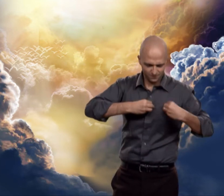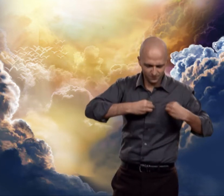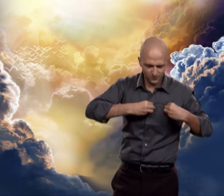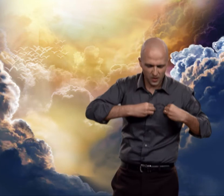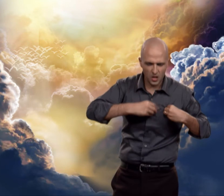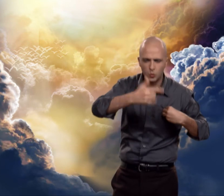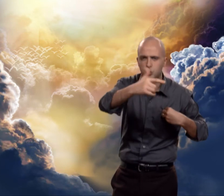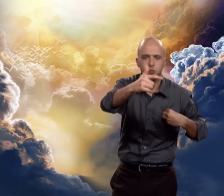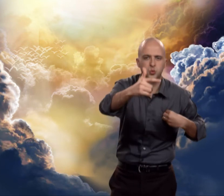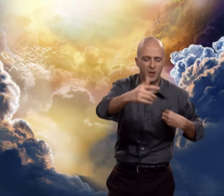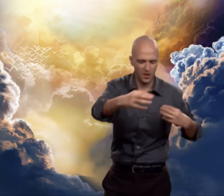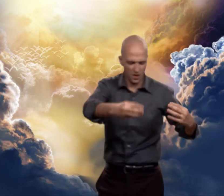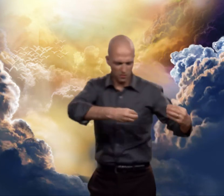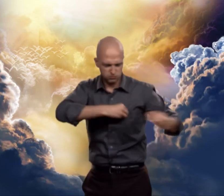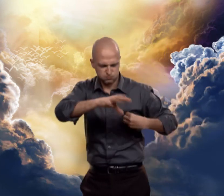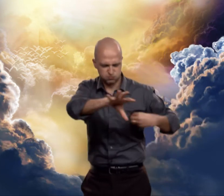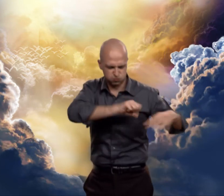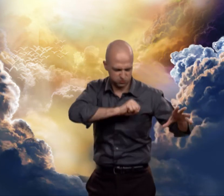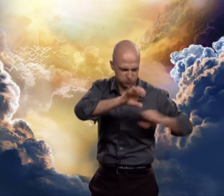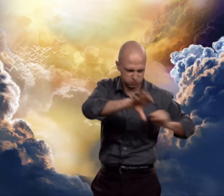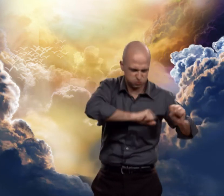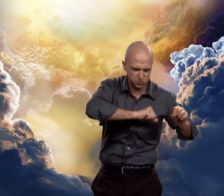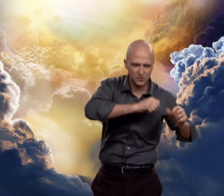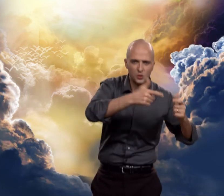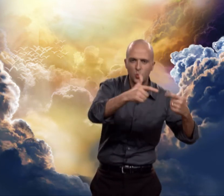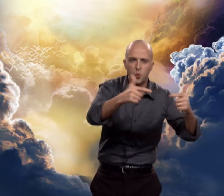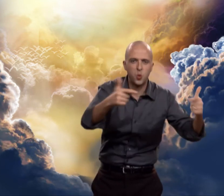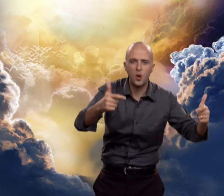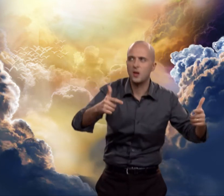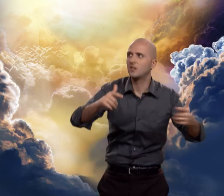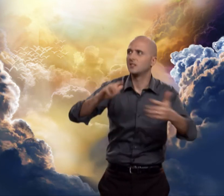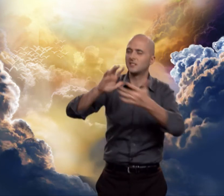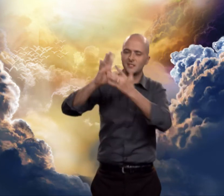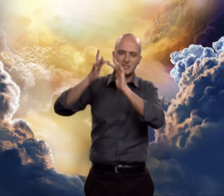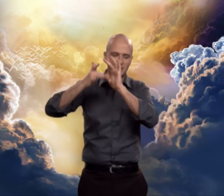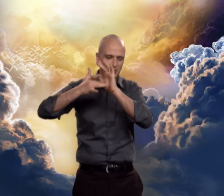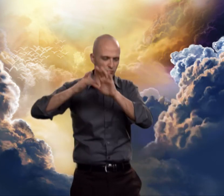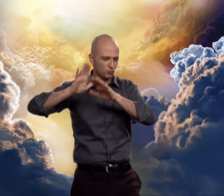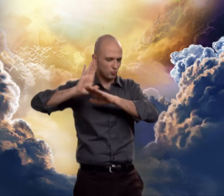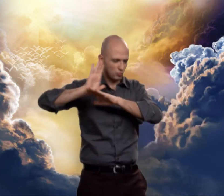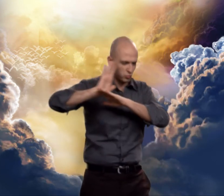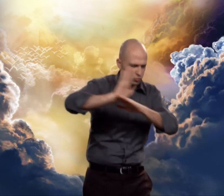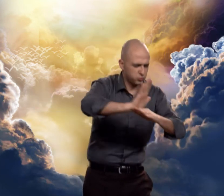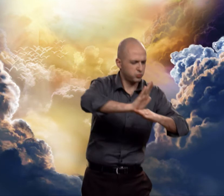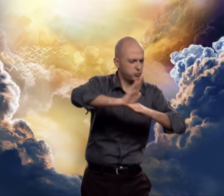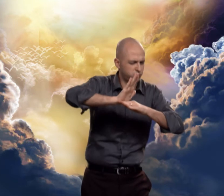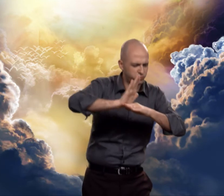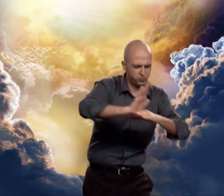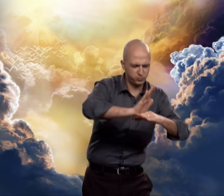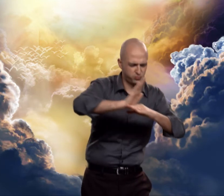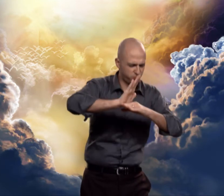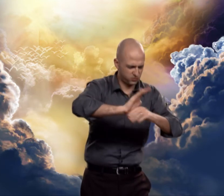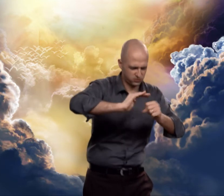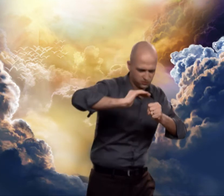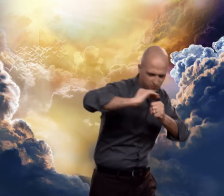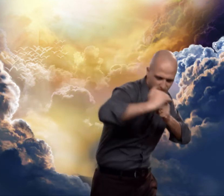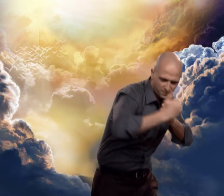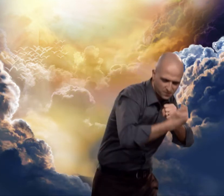porque recusaram entregar-se a Satanás. Mas agora não são mais aflitos, dispersos e oprimidos. Acham-se com